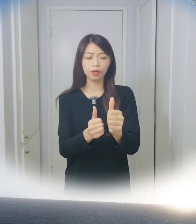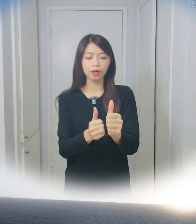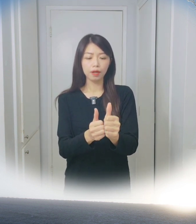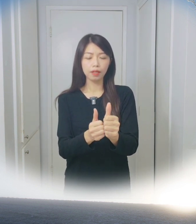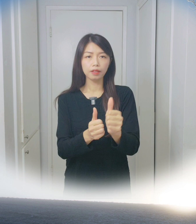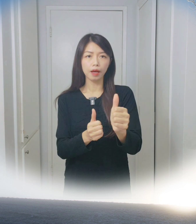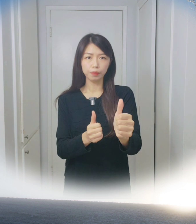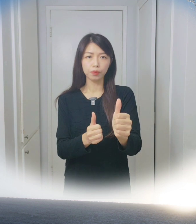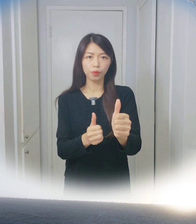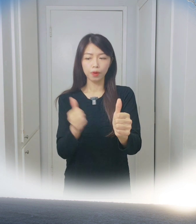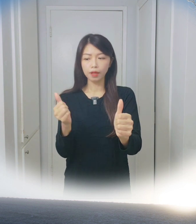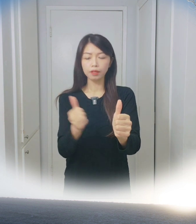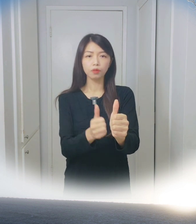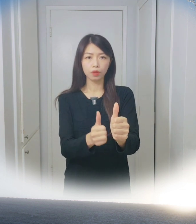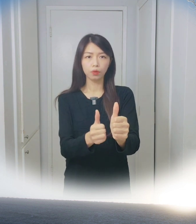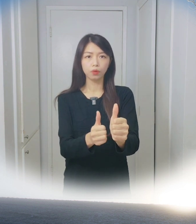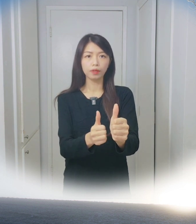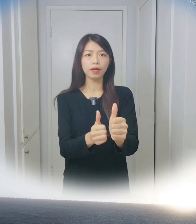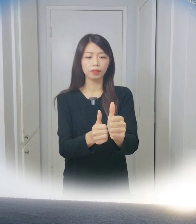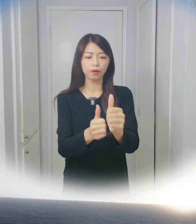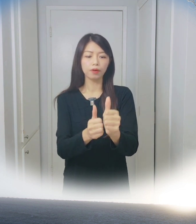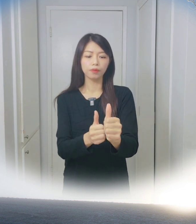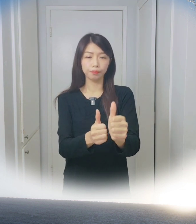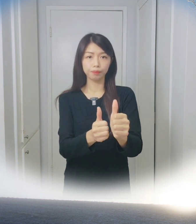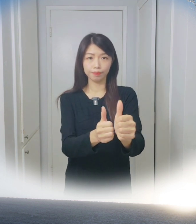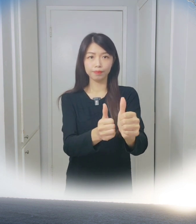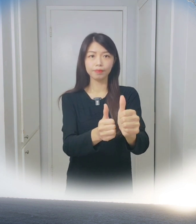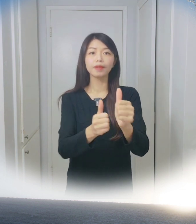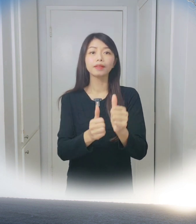세워주시고 하나는 앞으로 가고 하나는 뒤로 따라가는 거예요.